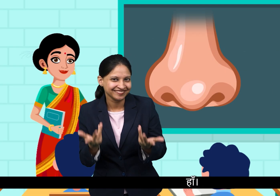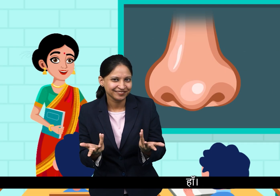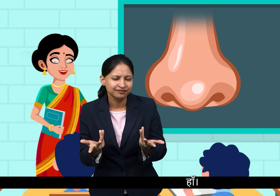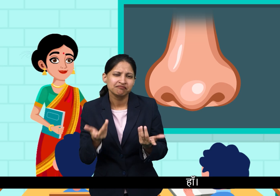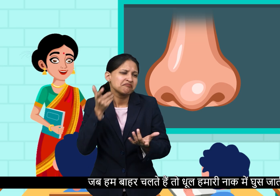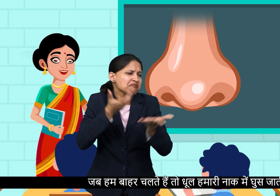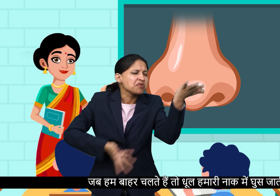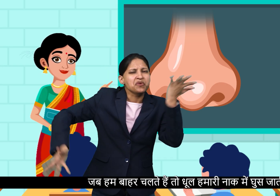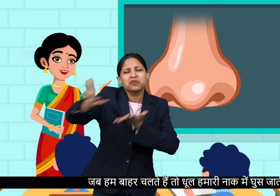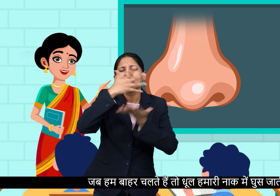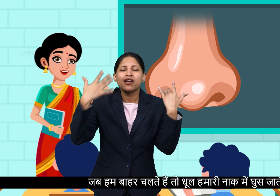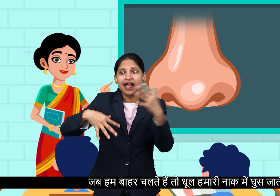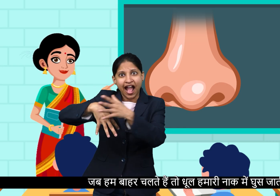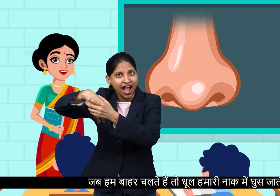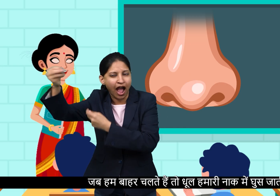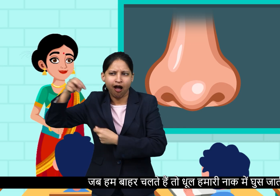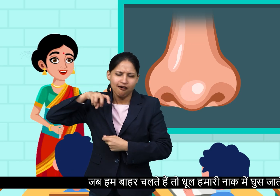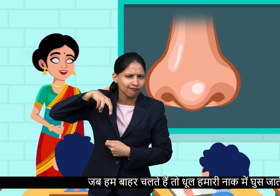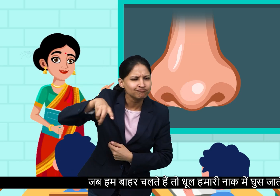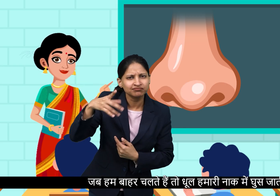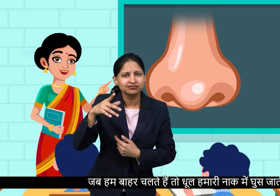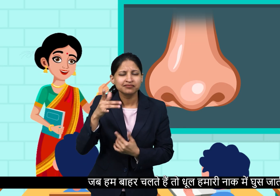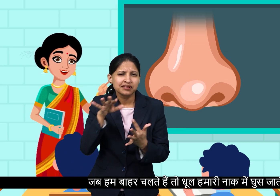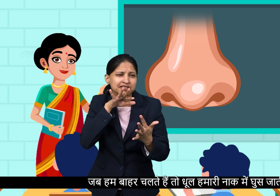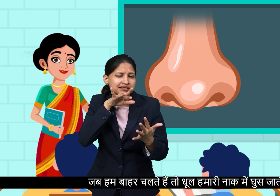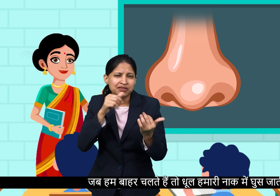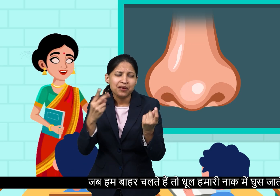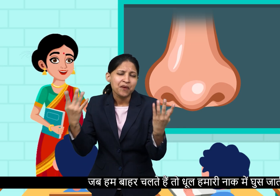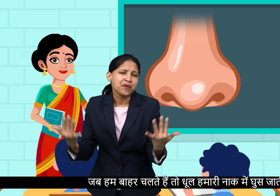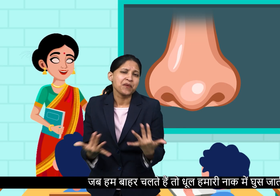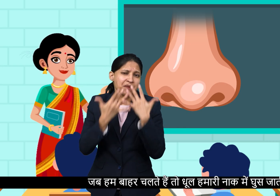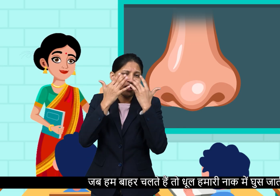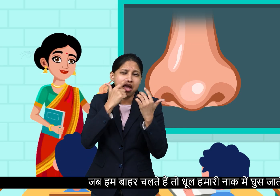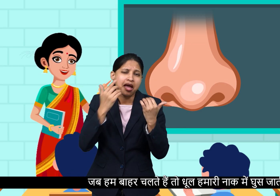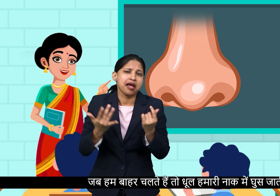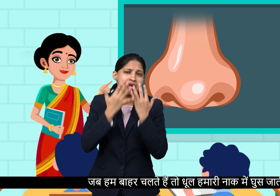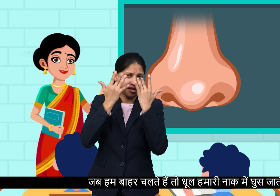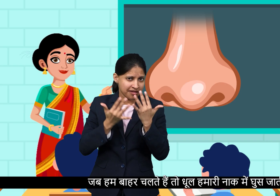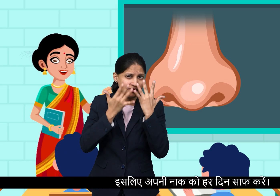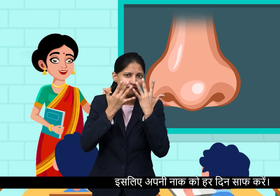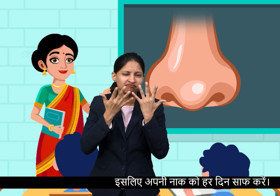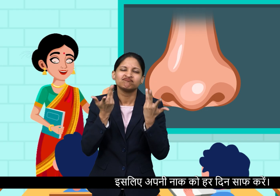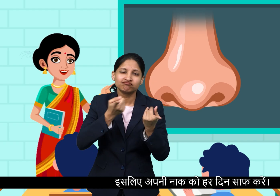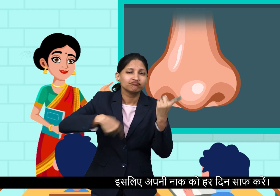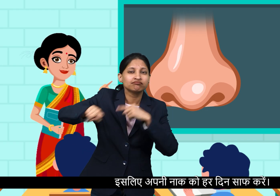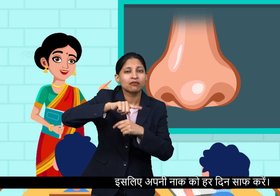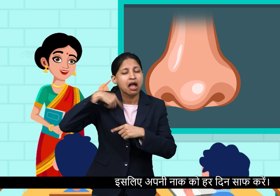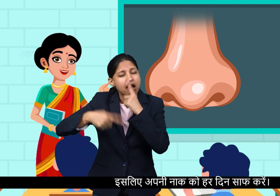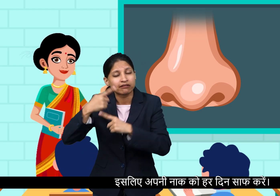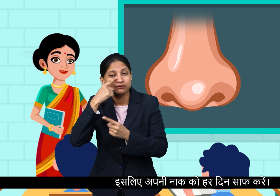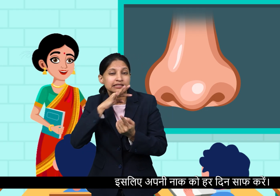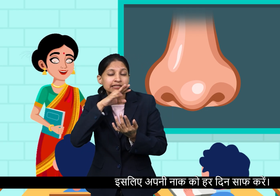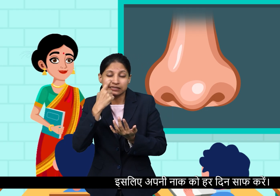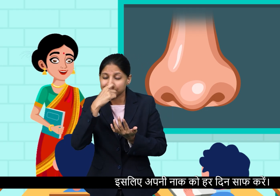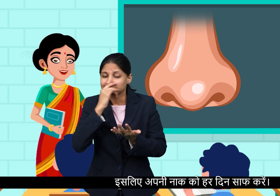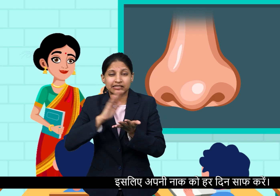हाँ, जब हम बाहर चलते हैं तो धूल हमारी नाक में घुस जाती है, इसलिए अपनी नाक